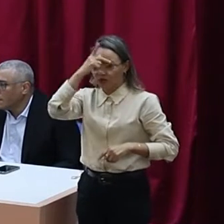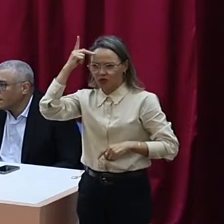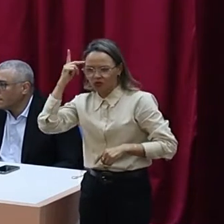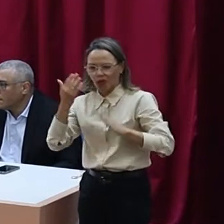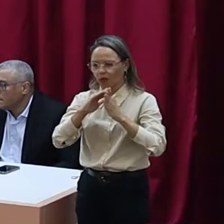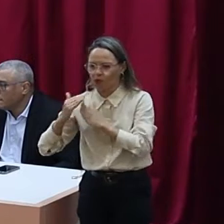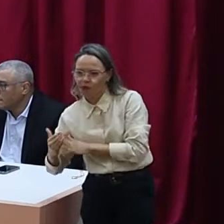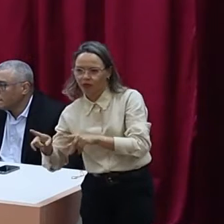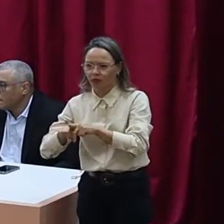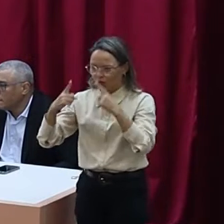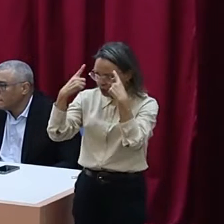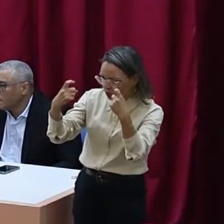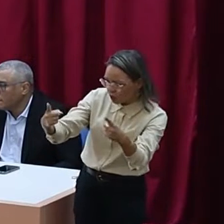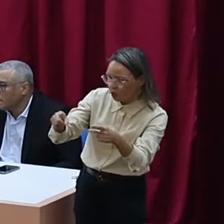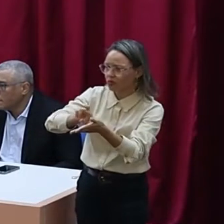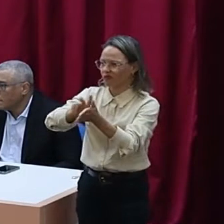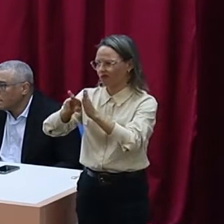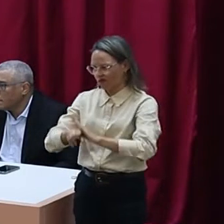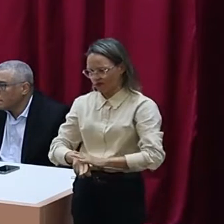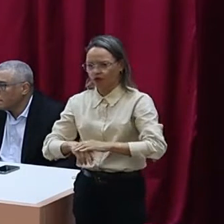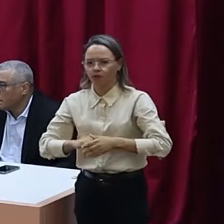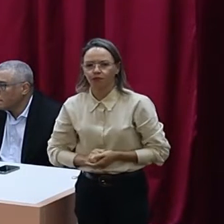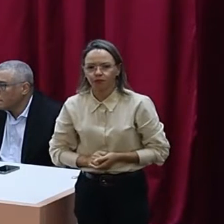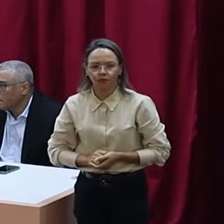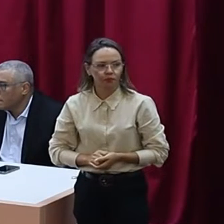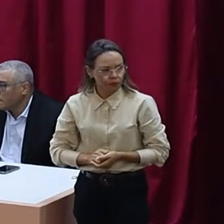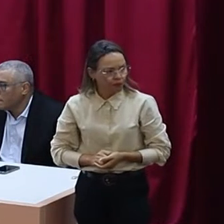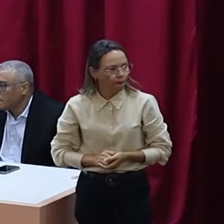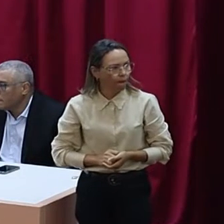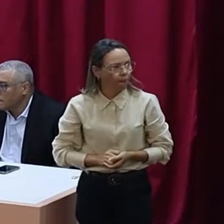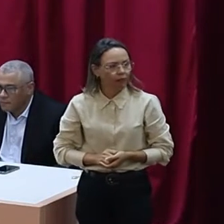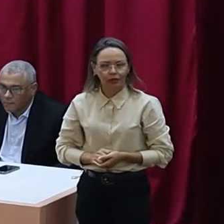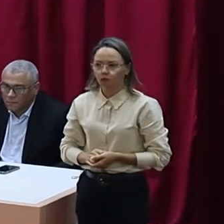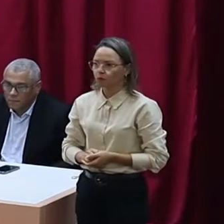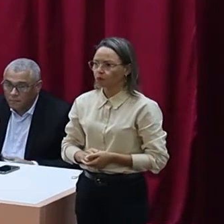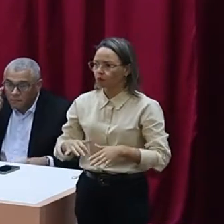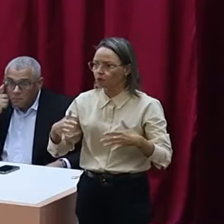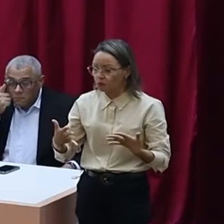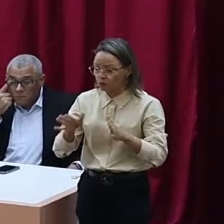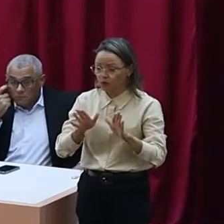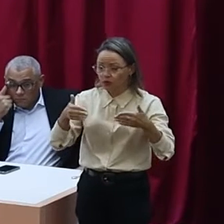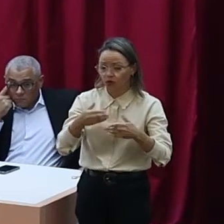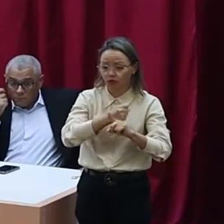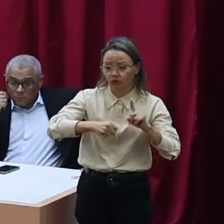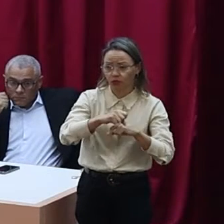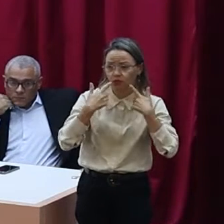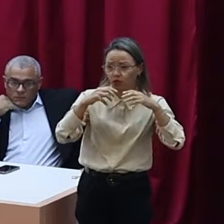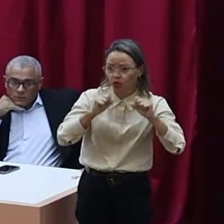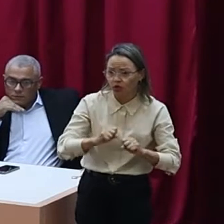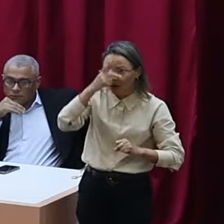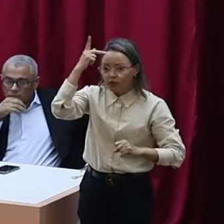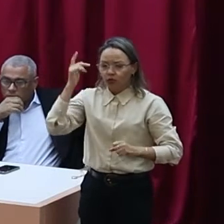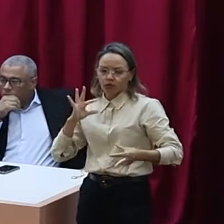precarização, violência e outras questões, né? Então, em termos sociolinguísticos, os usuários que se engajam com a